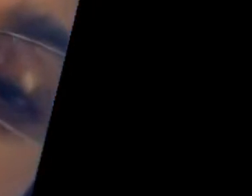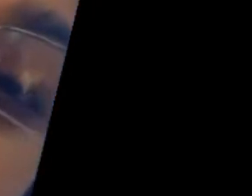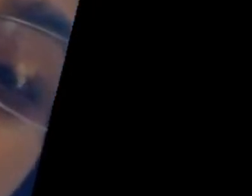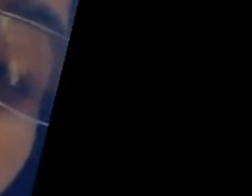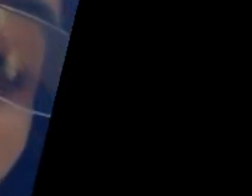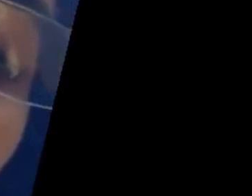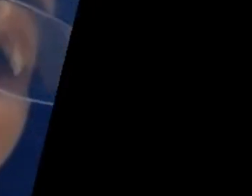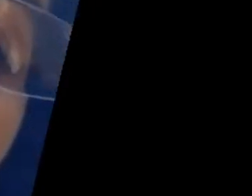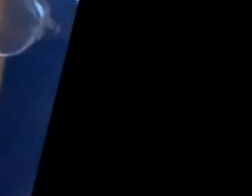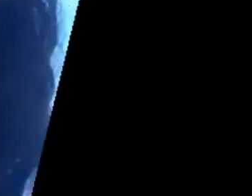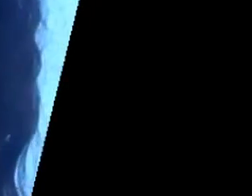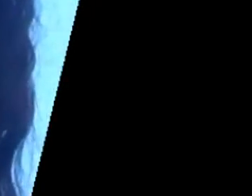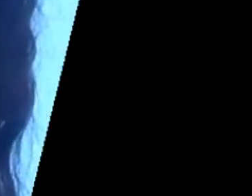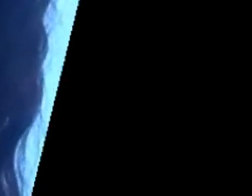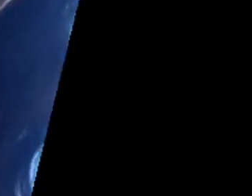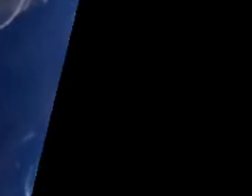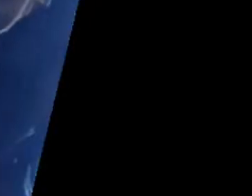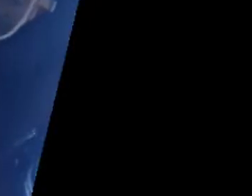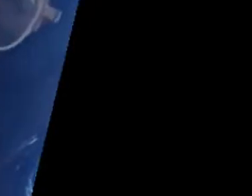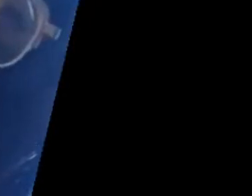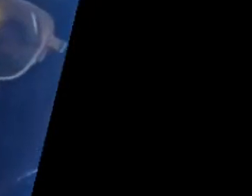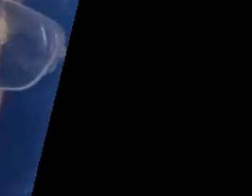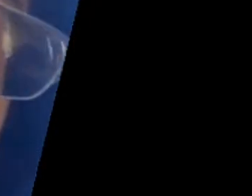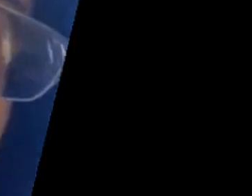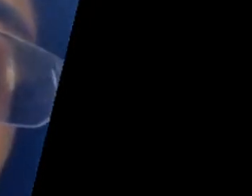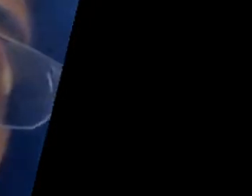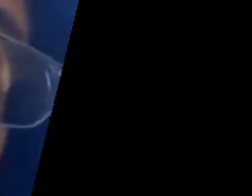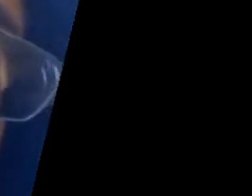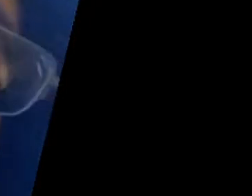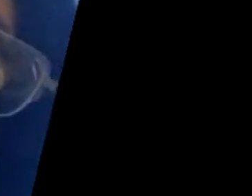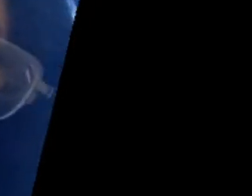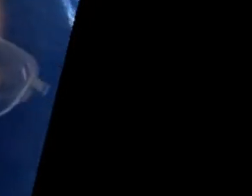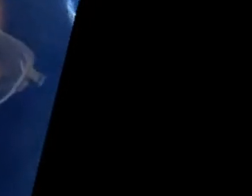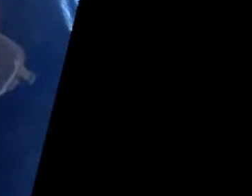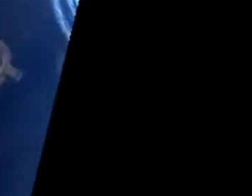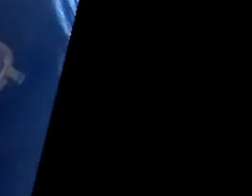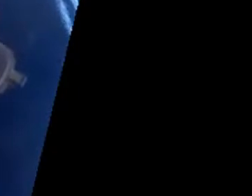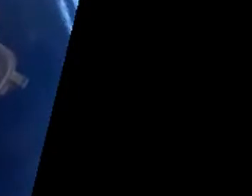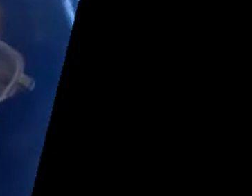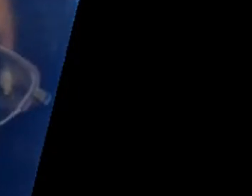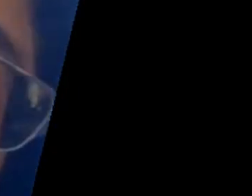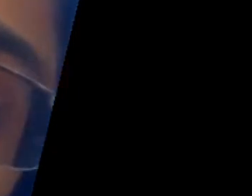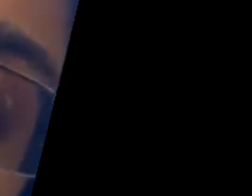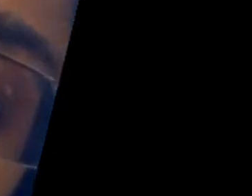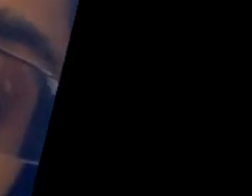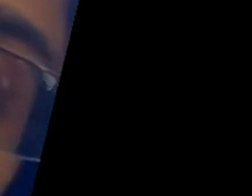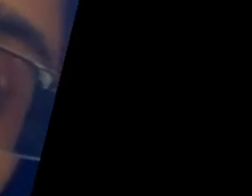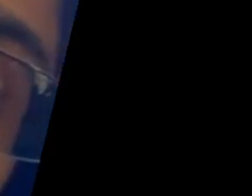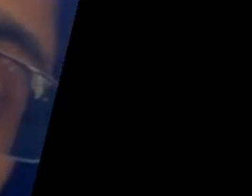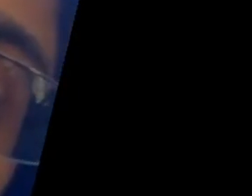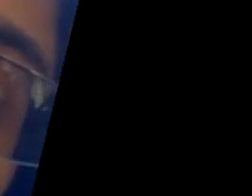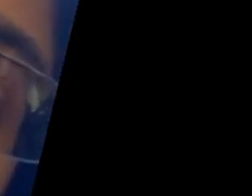depois a gente casou no cartório. A gente tem um filhinho de 4 anos,